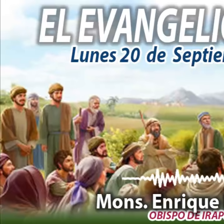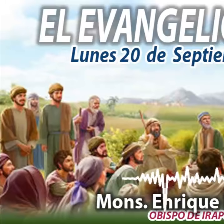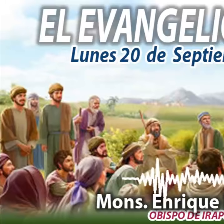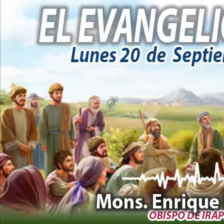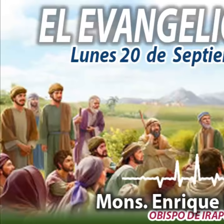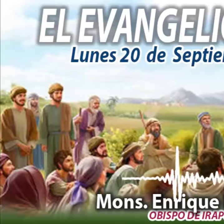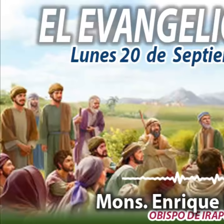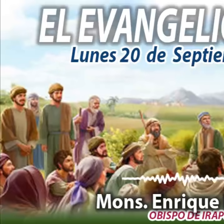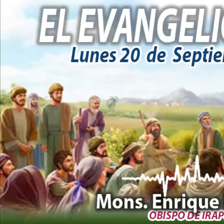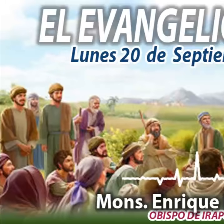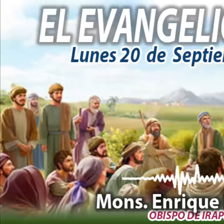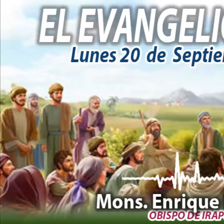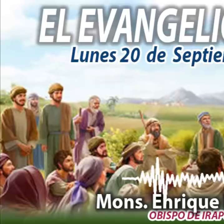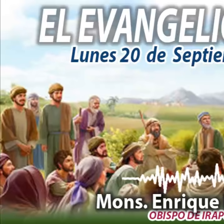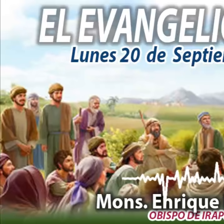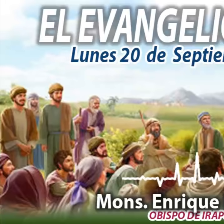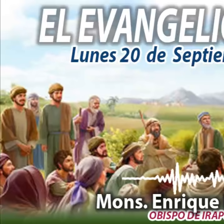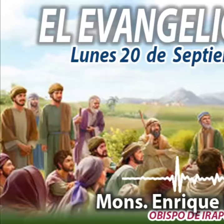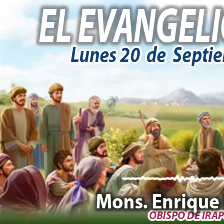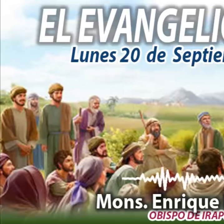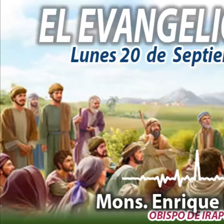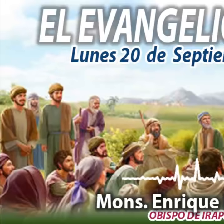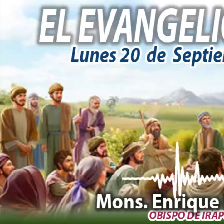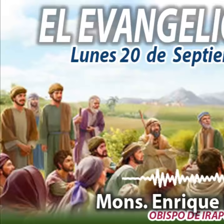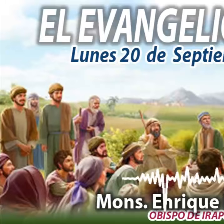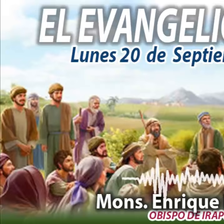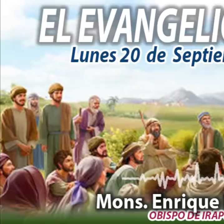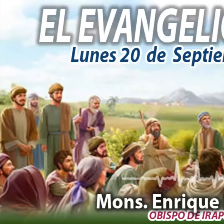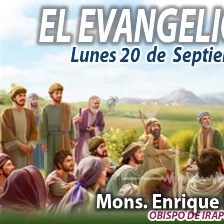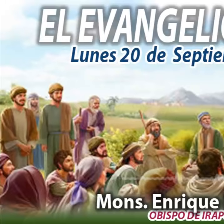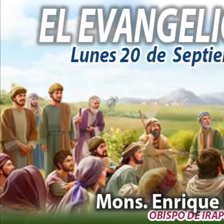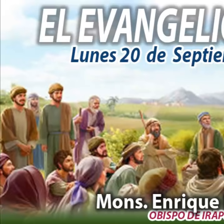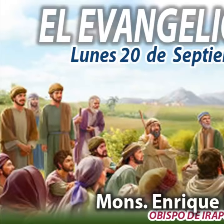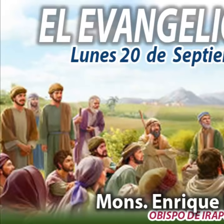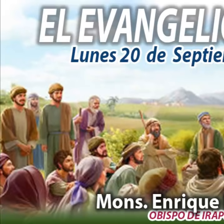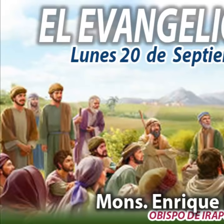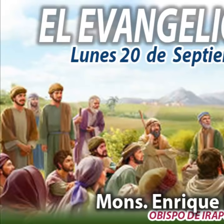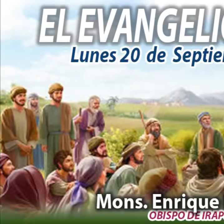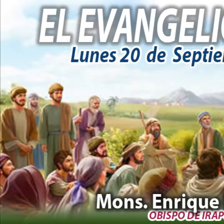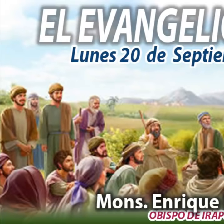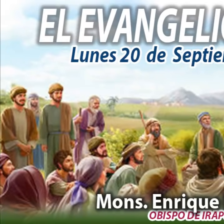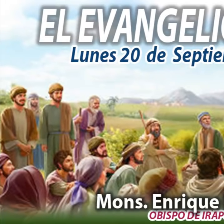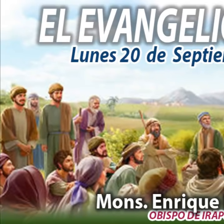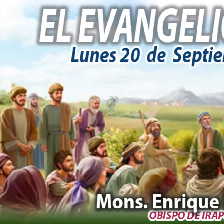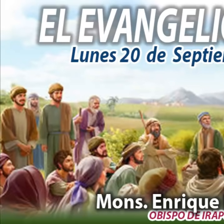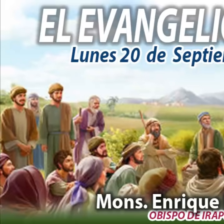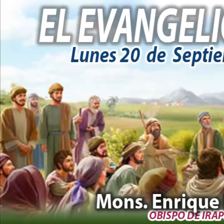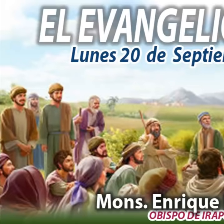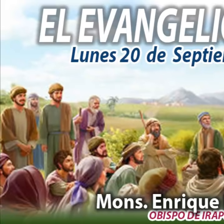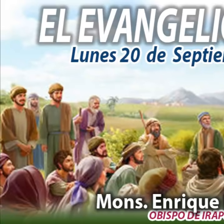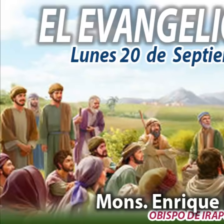El Evangelio del Día, en voz de Monseñor Enrique Díaz, a través de Radio María, voz